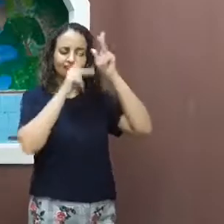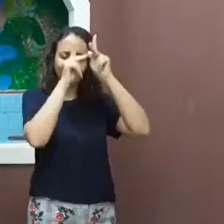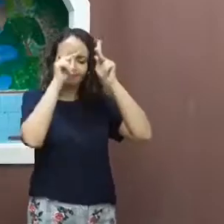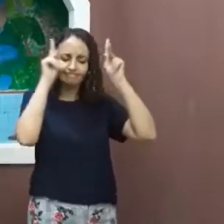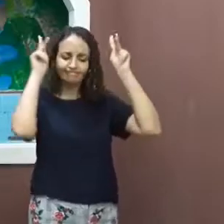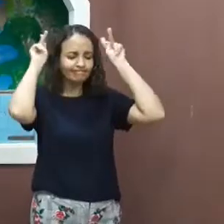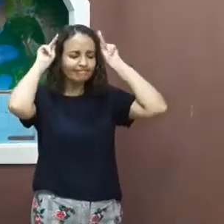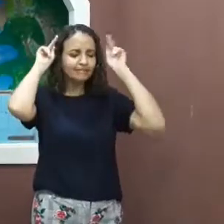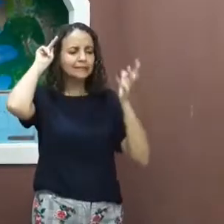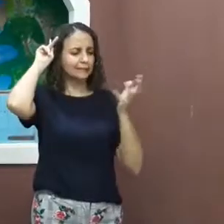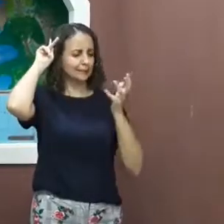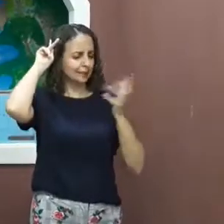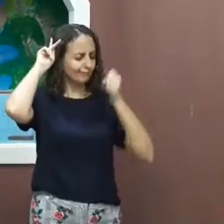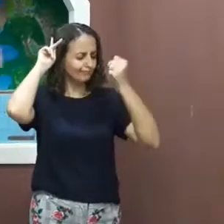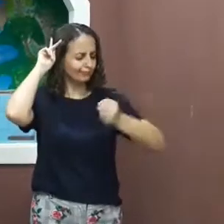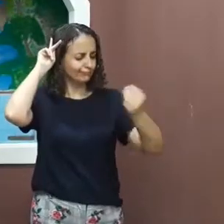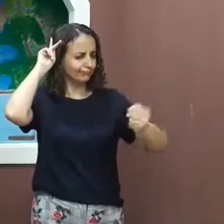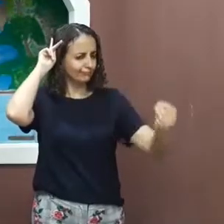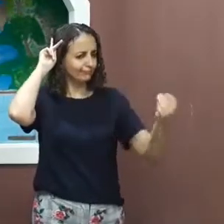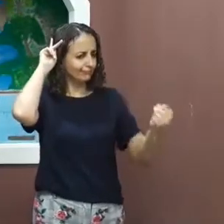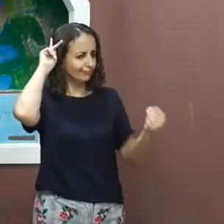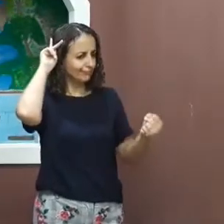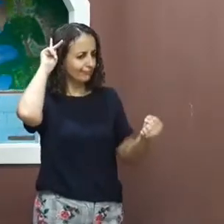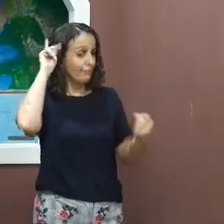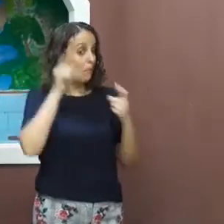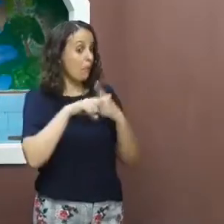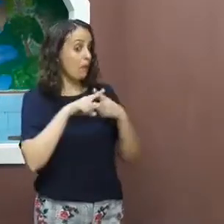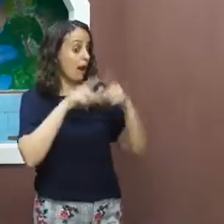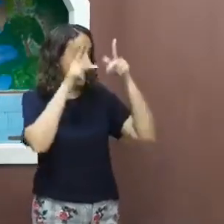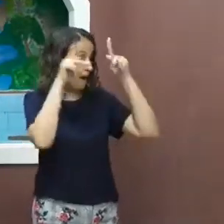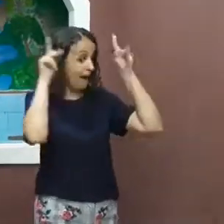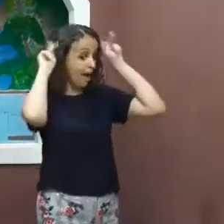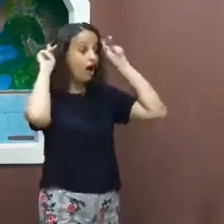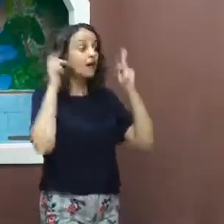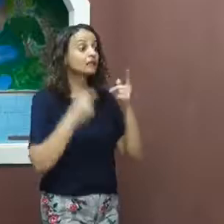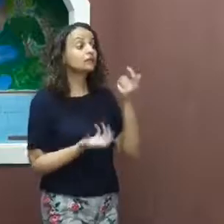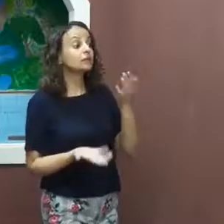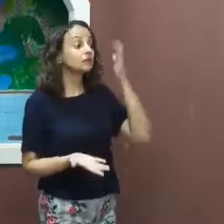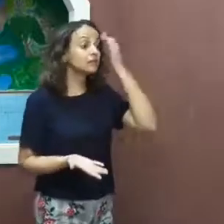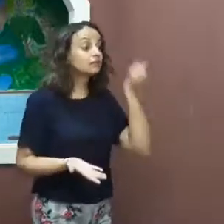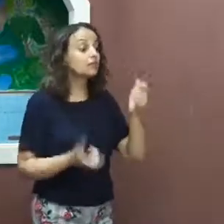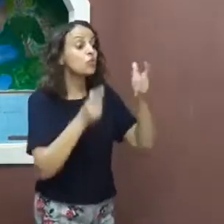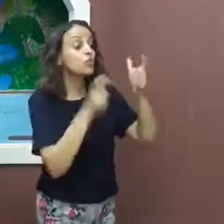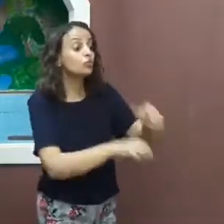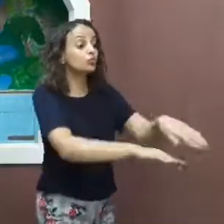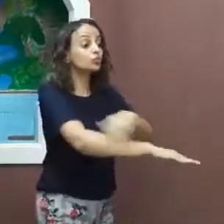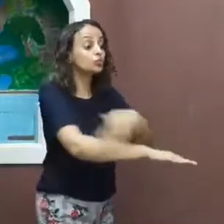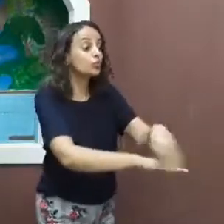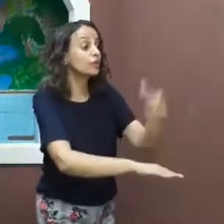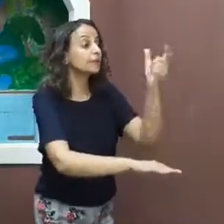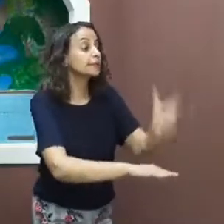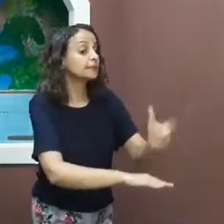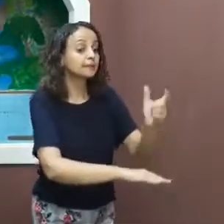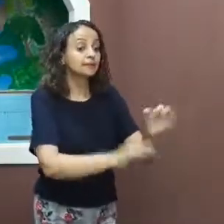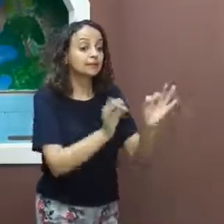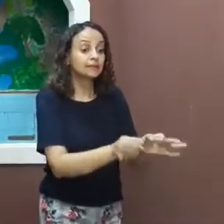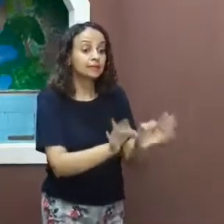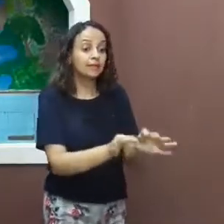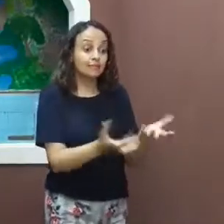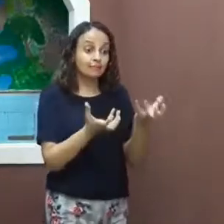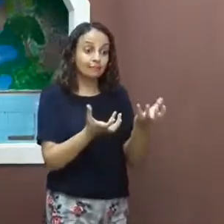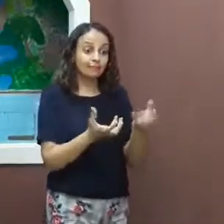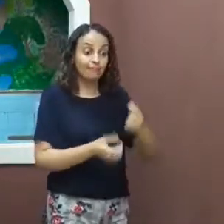para matar as crianças, porque ele queria saber o endereço. Ele queria saber o endereço, que era matar ali Jesus. Mas já que eu não consigo